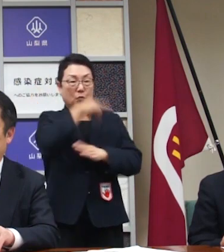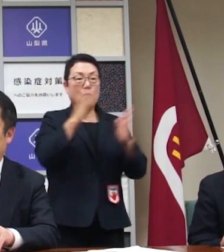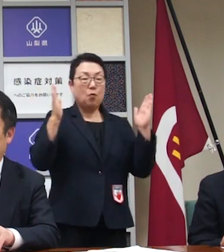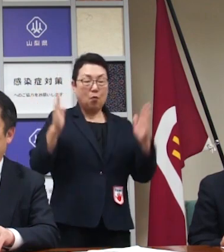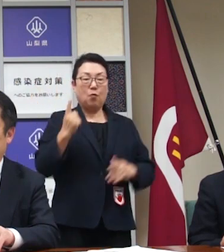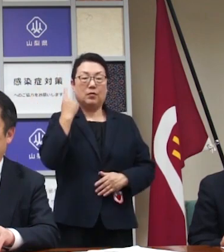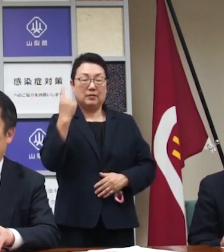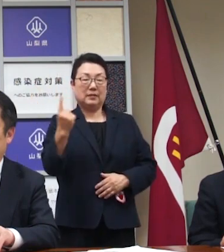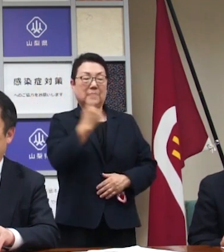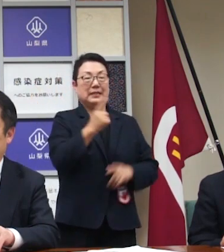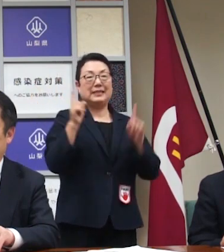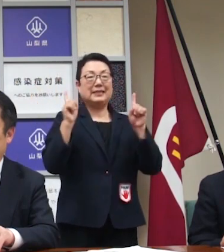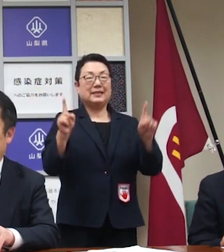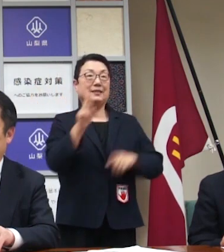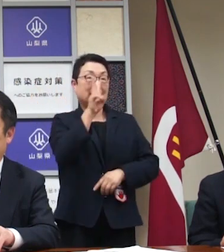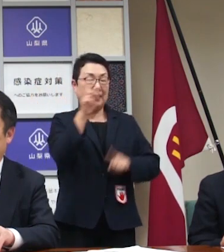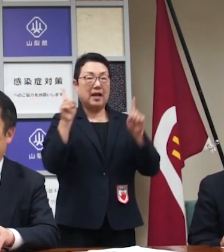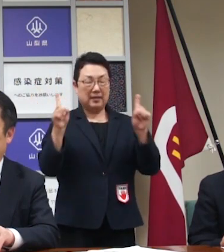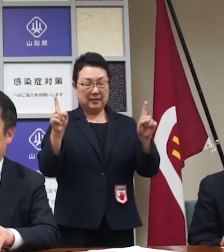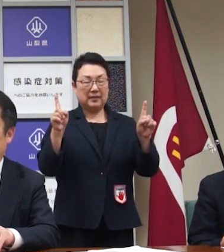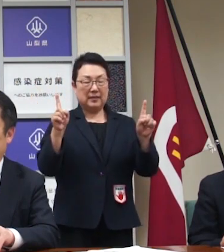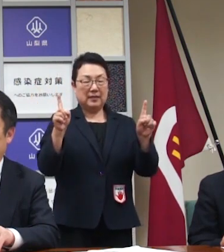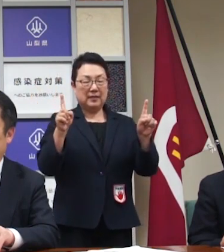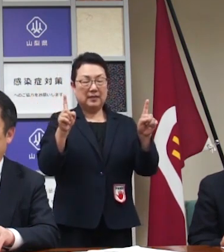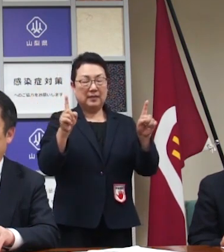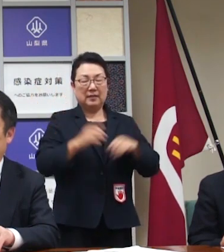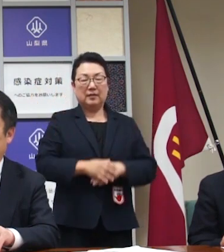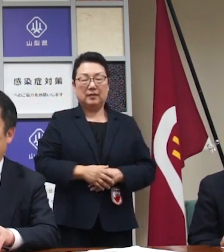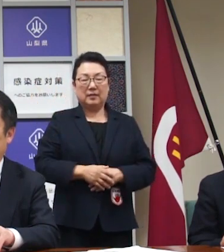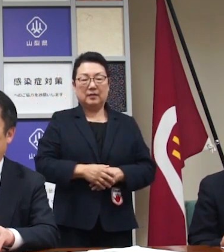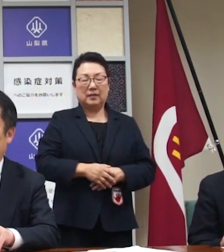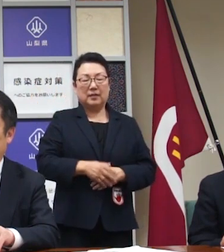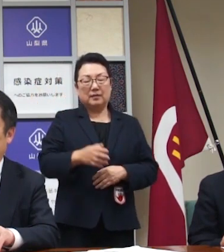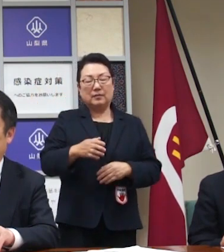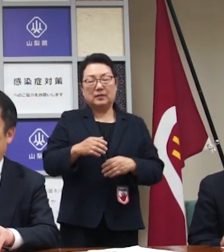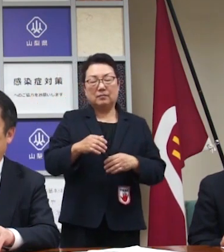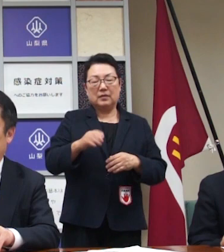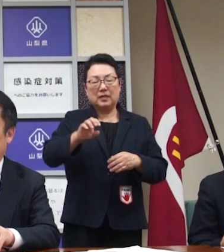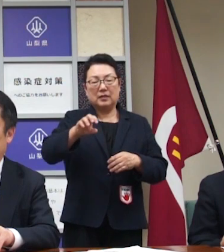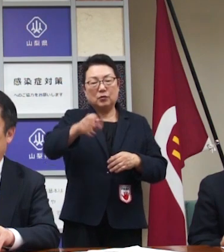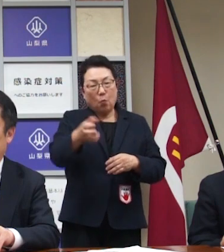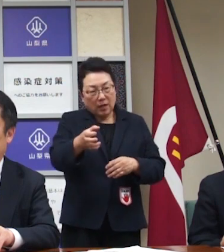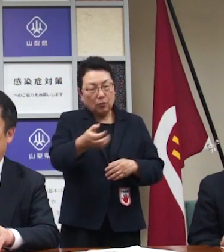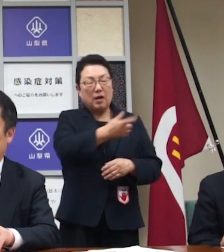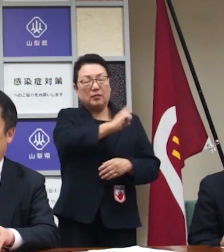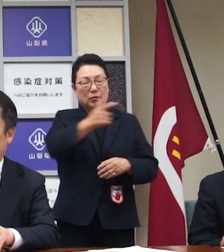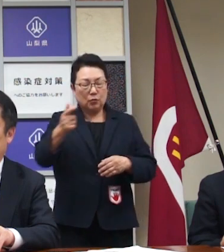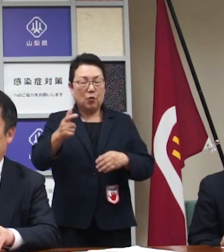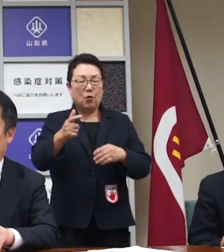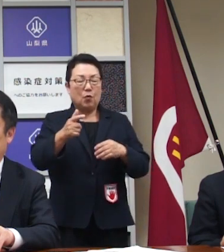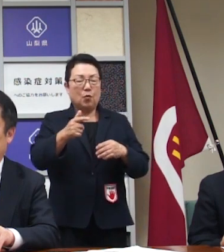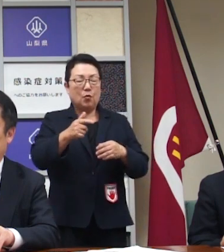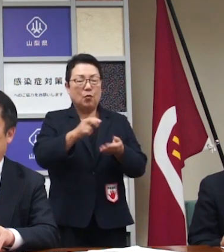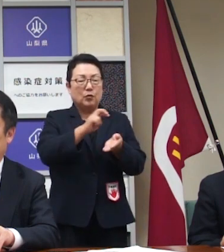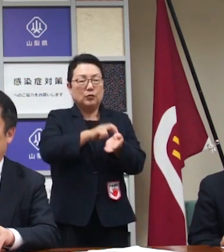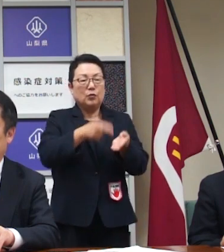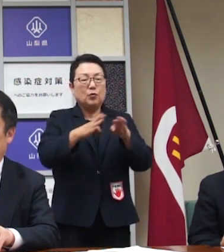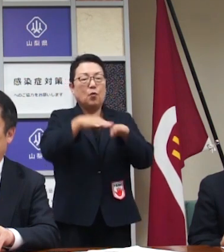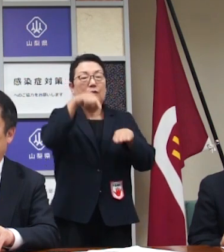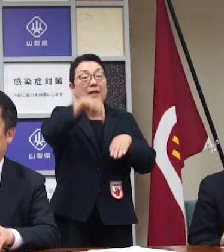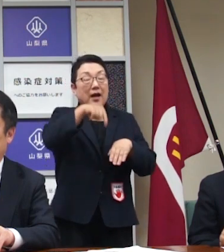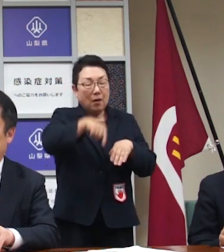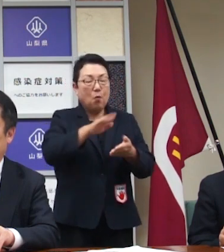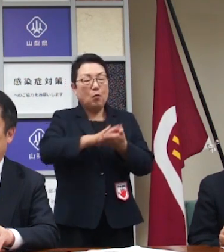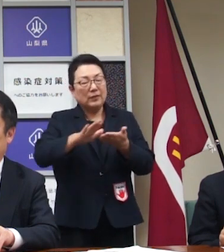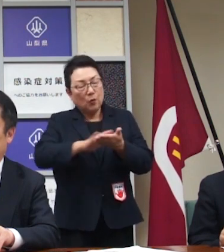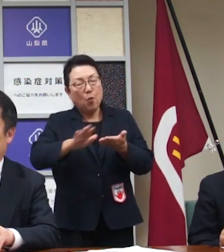回そういう患者さんが触れるようなところについては、その診療所内を清